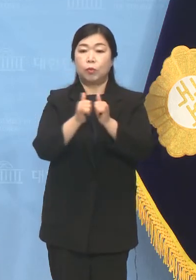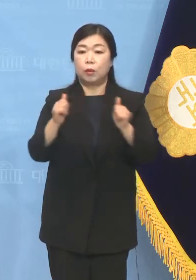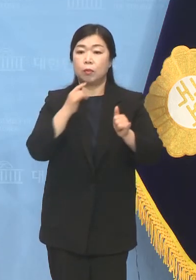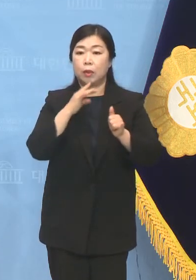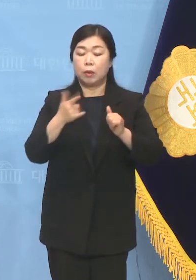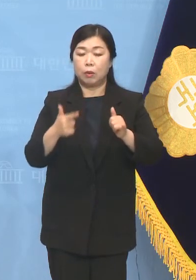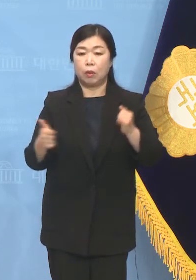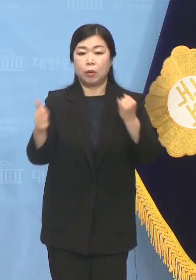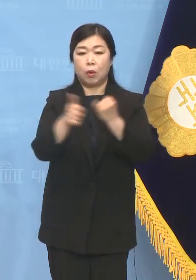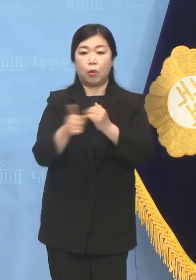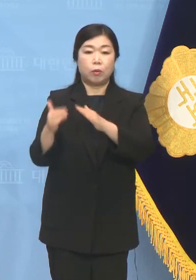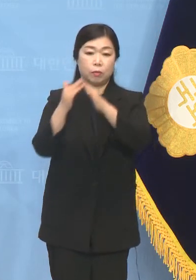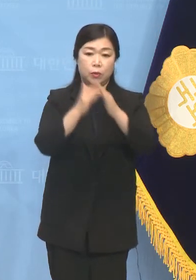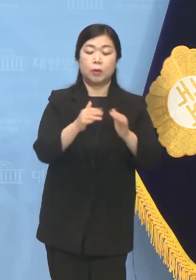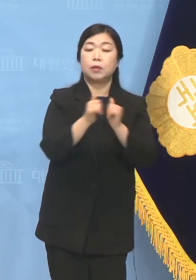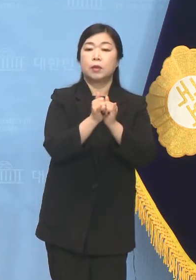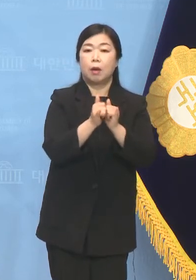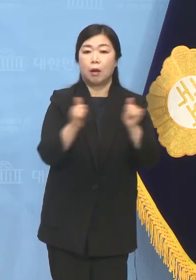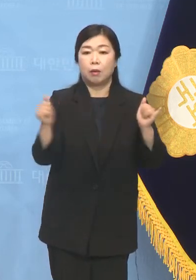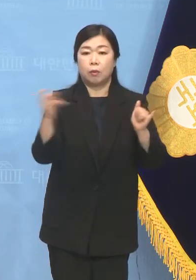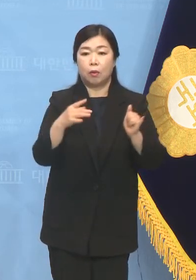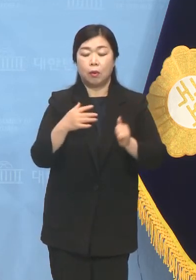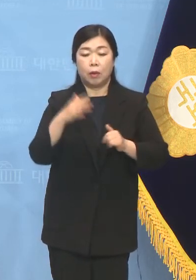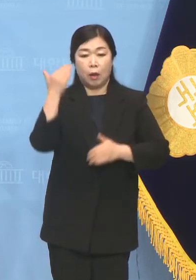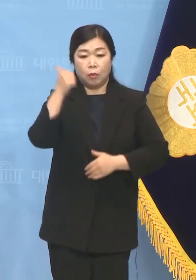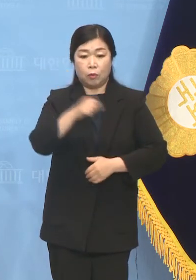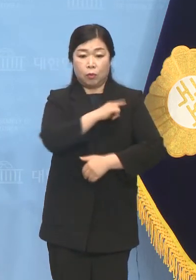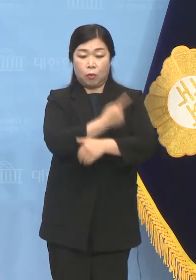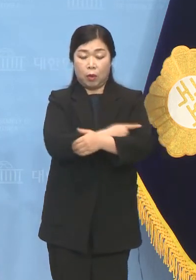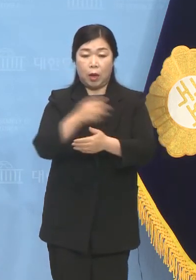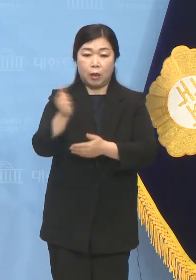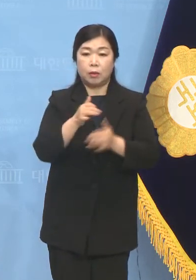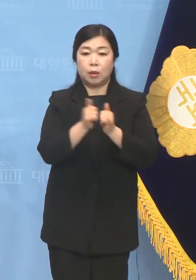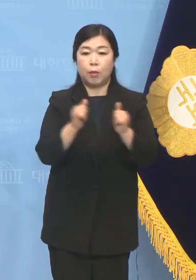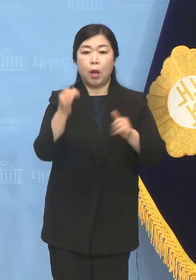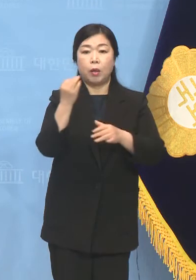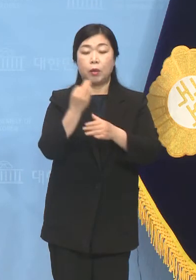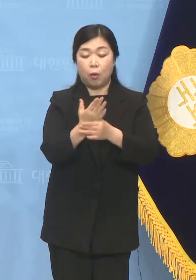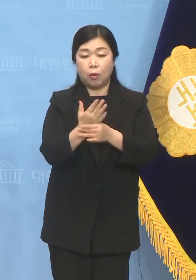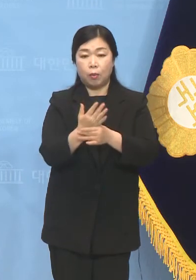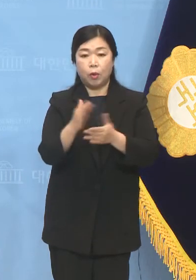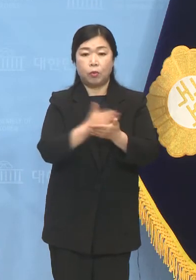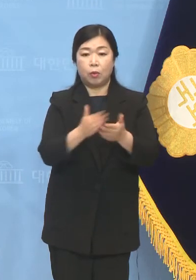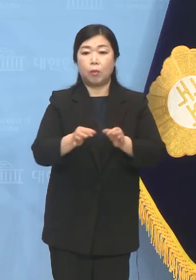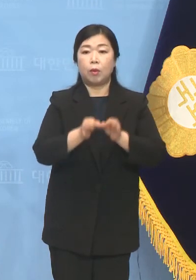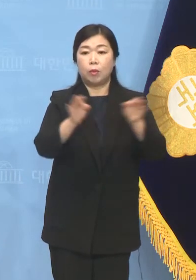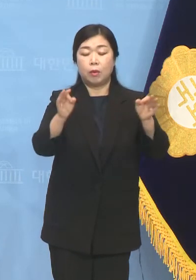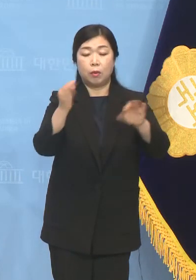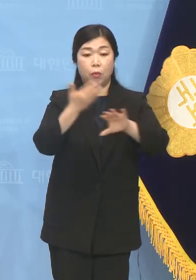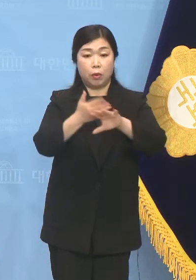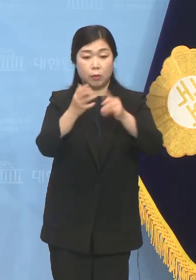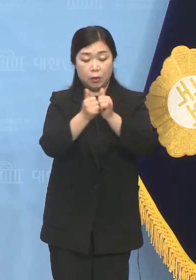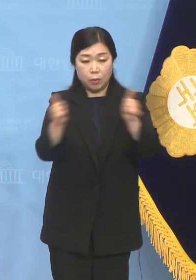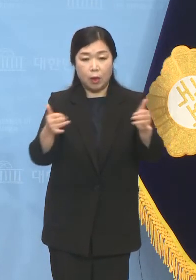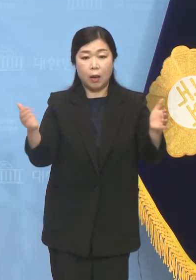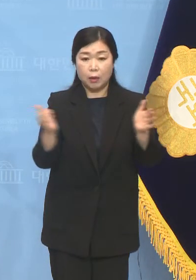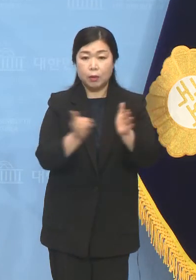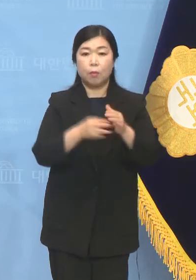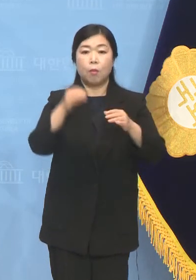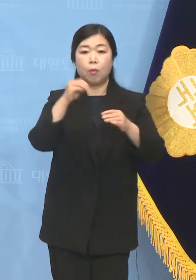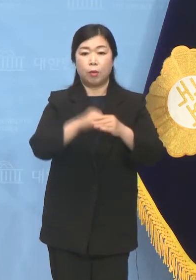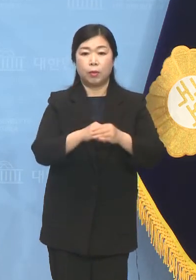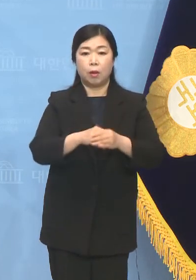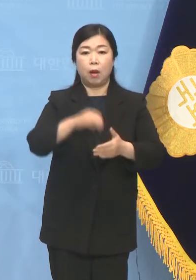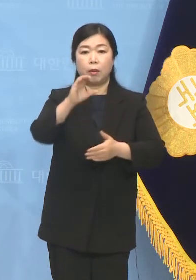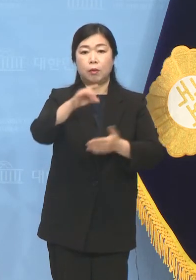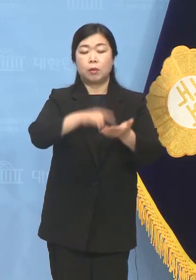물론 결혼 이민자, 영주권을 가진 외국인에게 현금으로 균등 배분하는 내용의 탄소세의 배당에